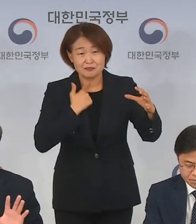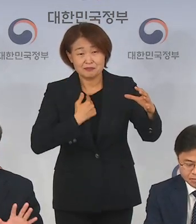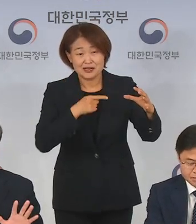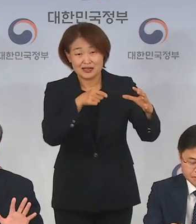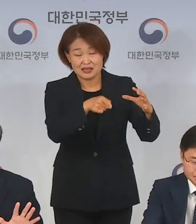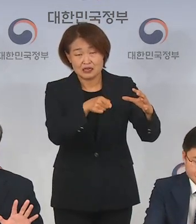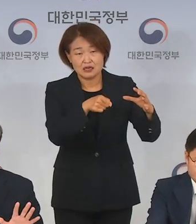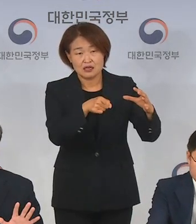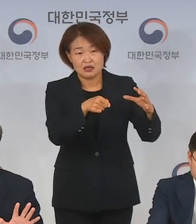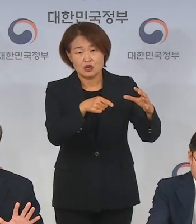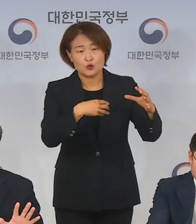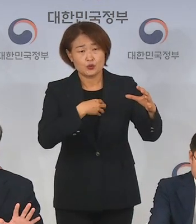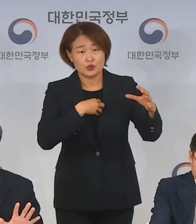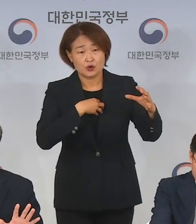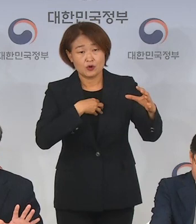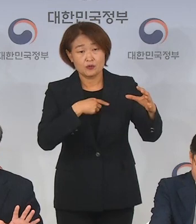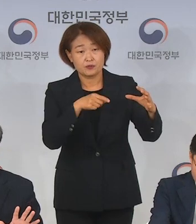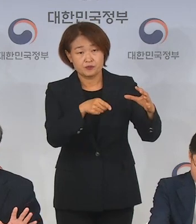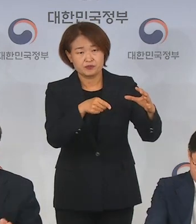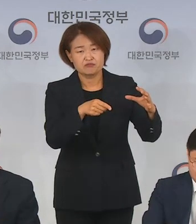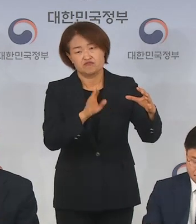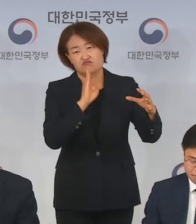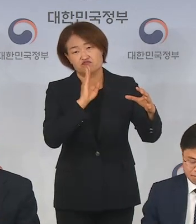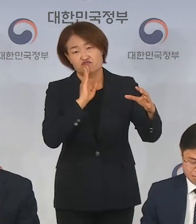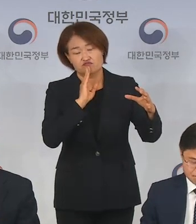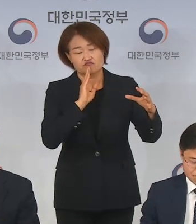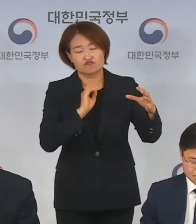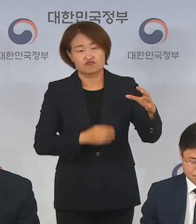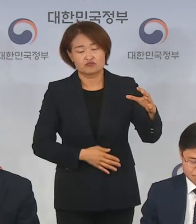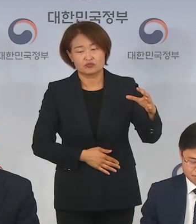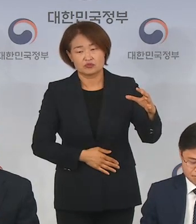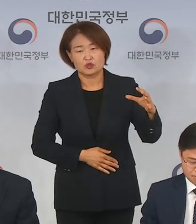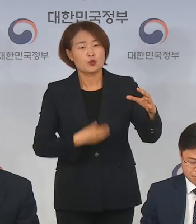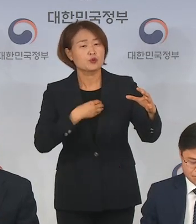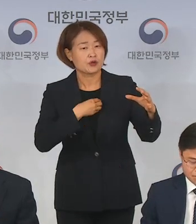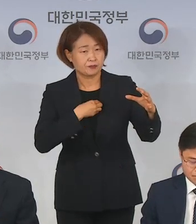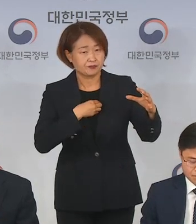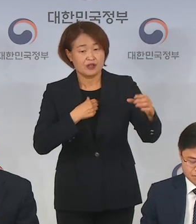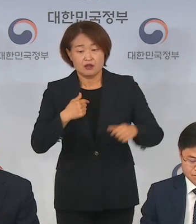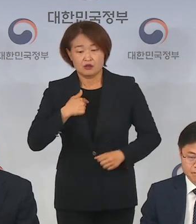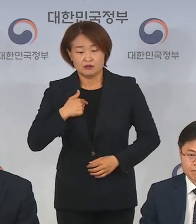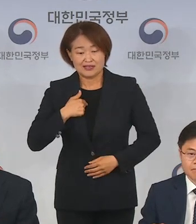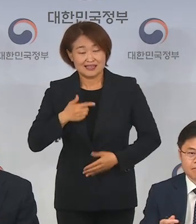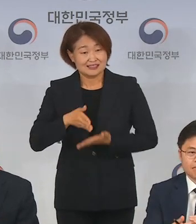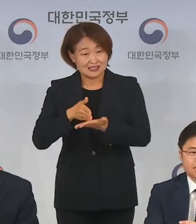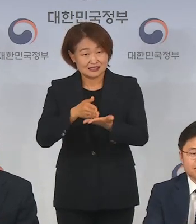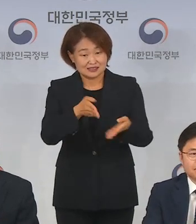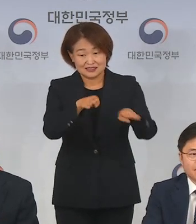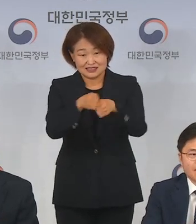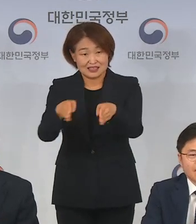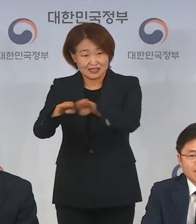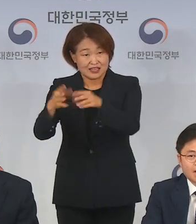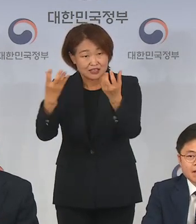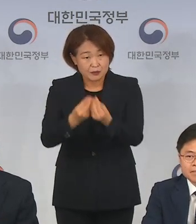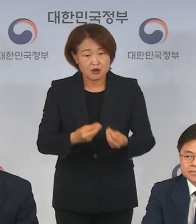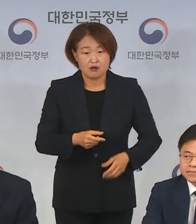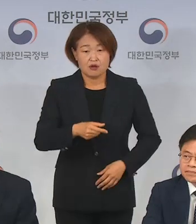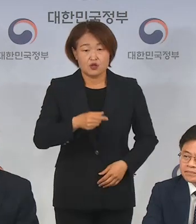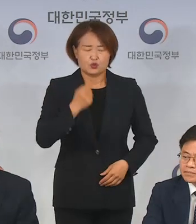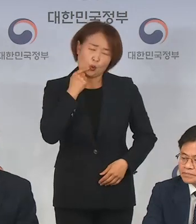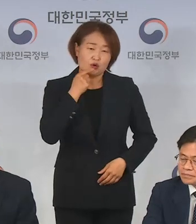좀 피폭 가능성이 높기 때문에 저희들이 그 제시한 시설들 중에 예를 들어서 알프스 동 같은